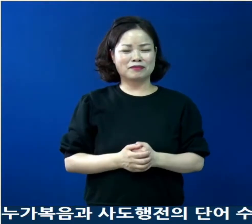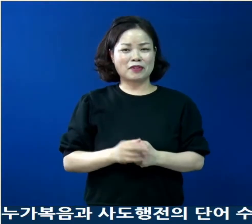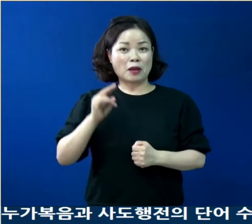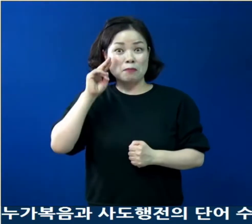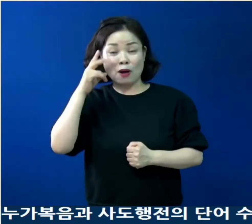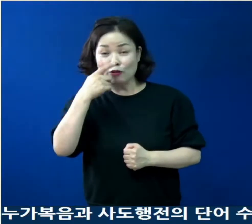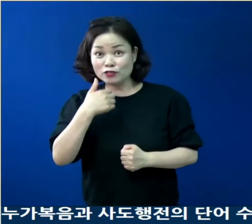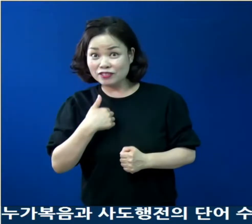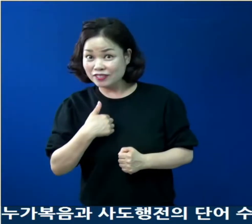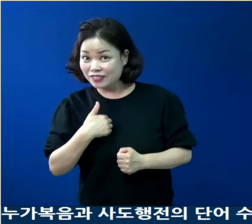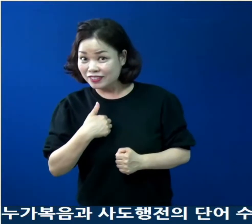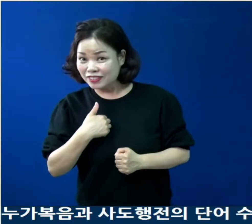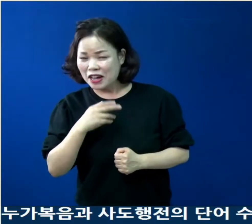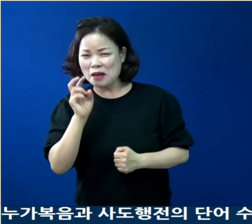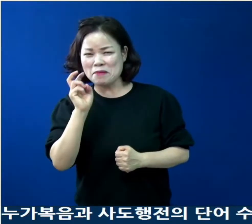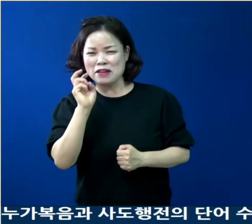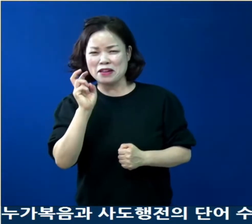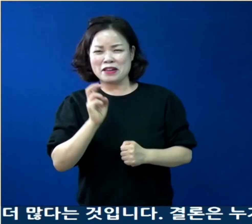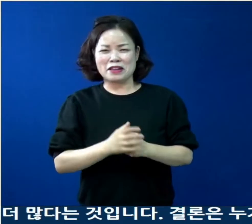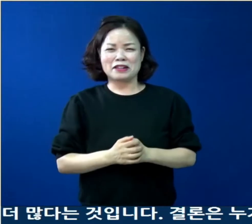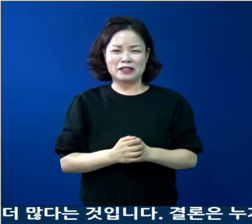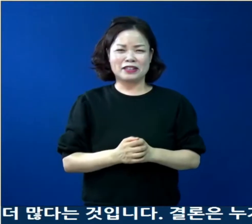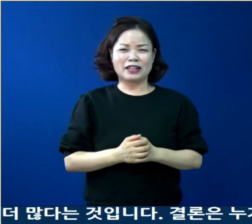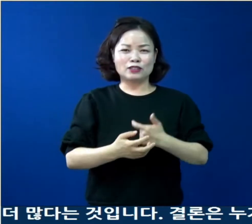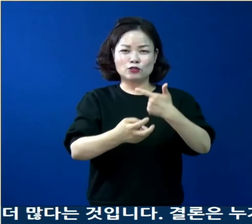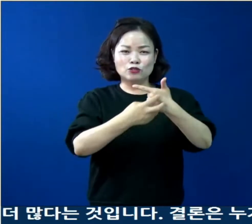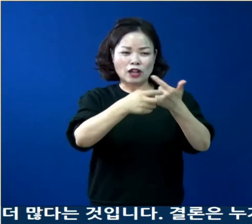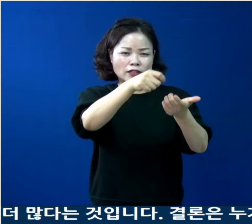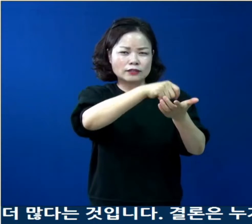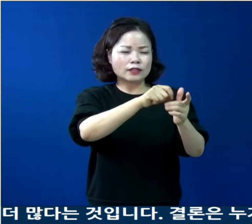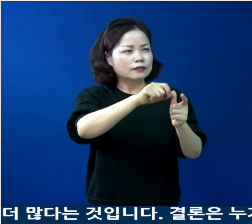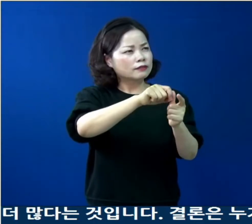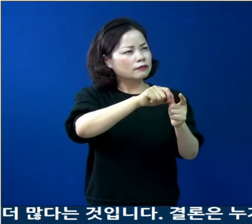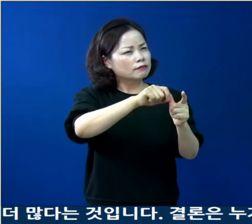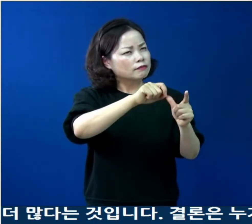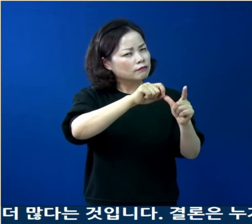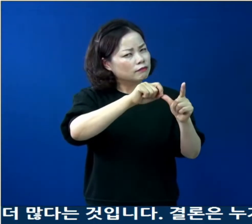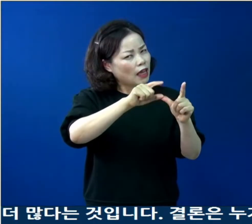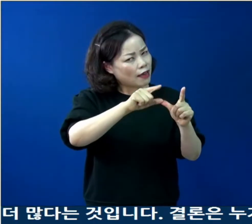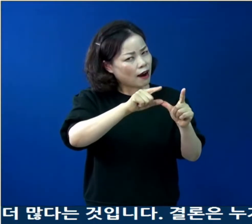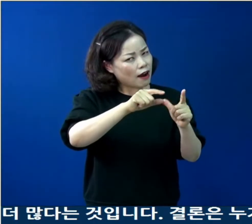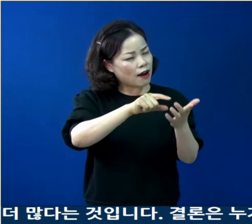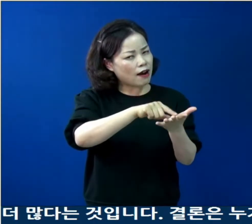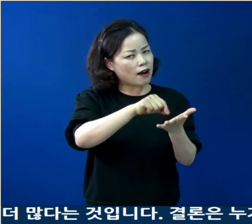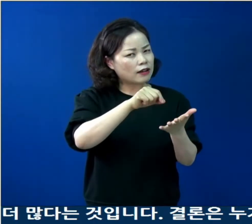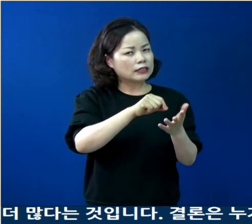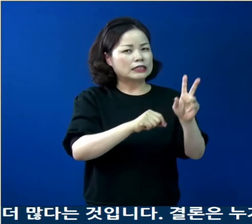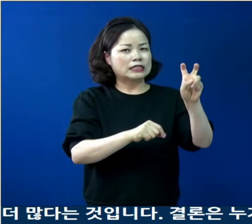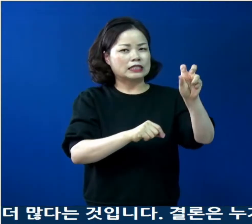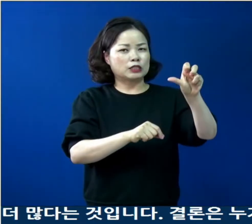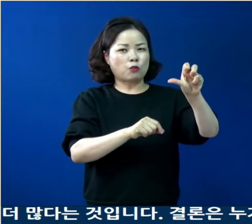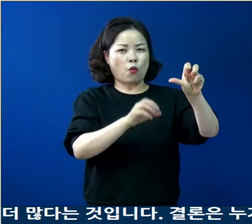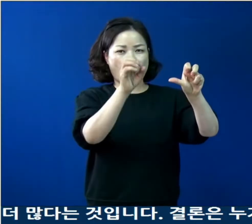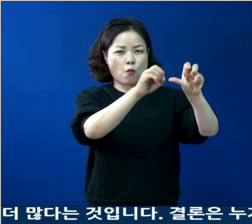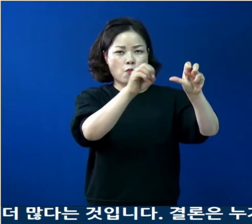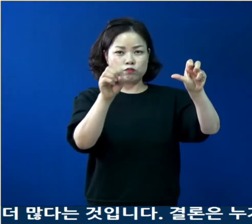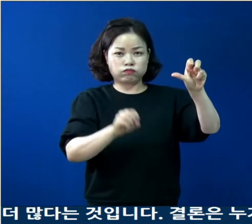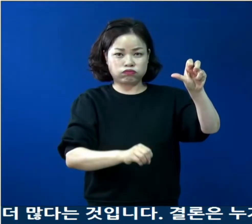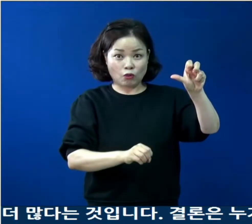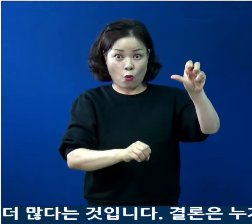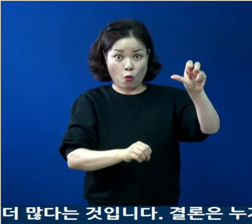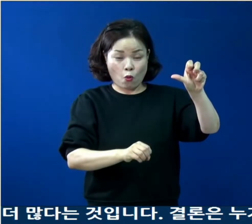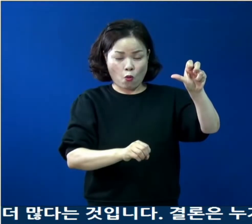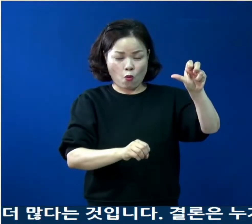바울인 줄 아신 분들이 많으시죠? 누가가 쓴 게 대략 한 신약 성경의 25%니까 가장 방대한